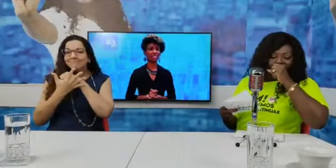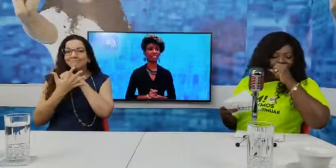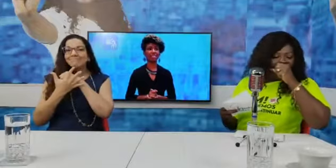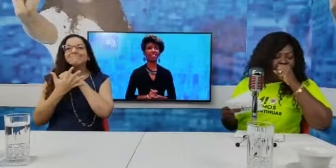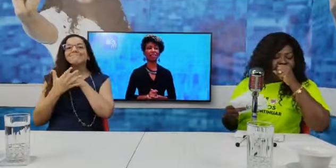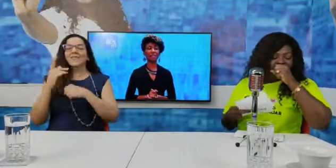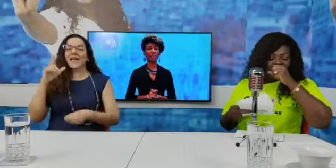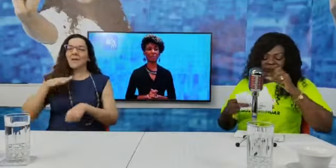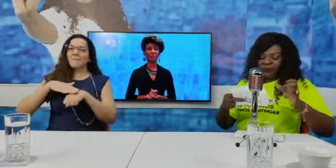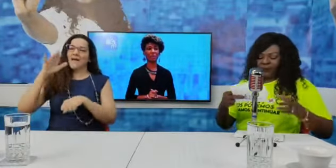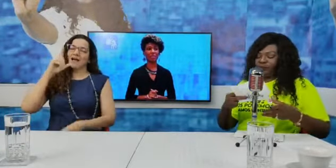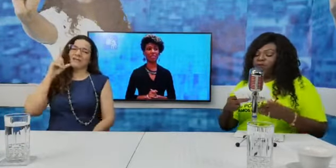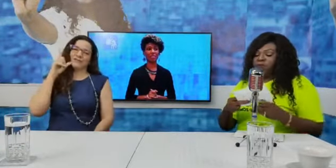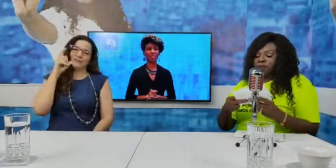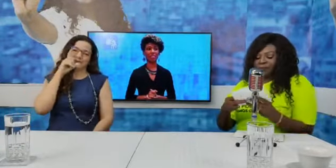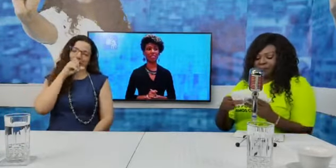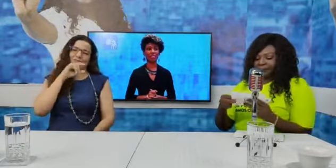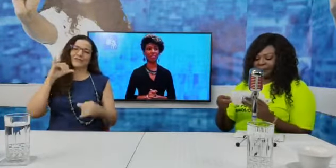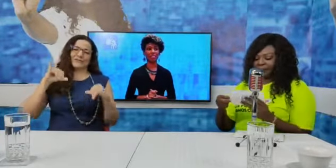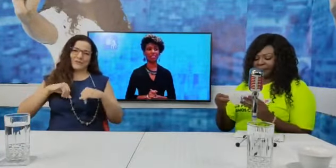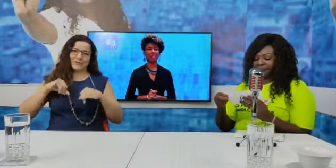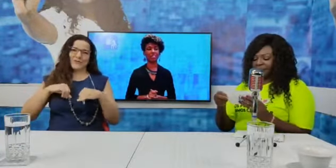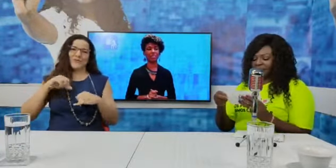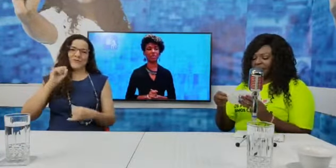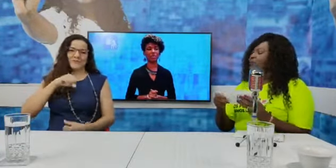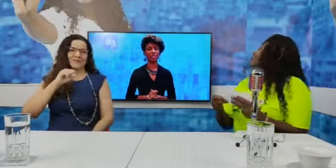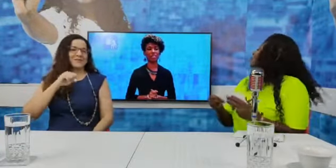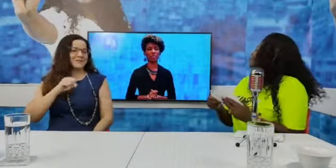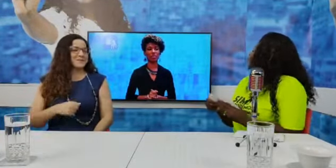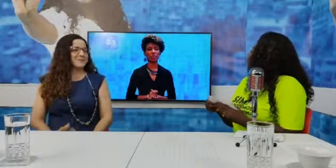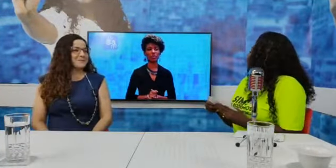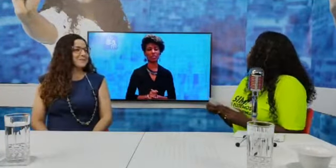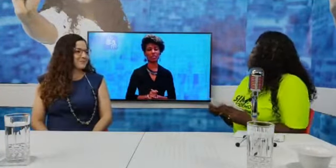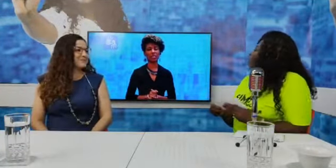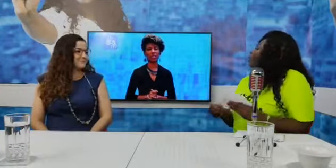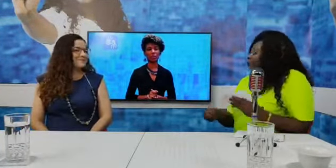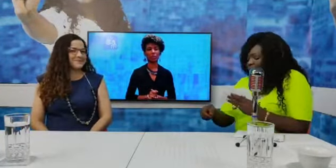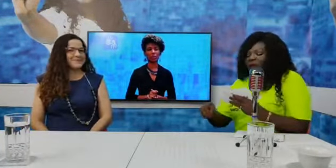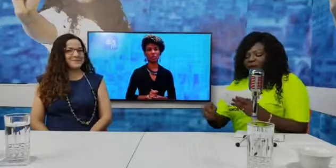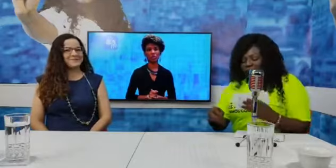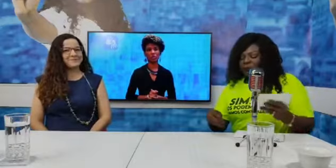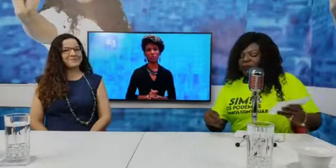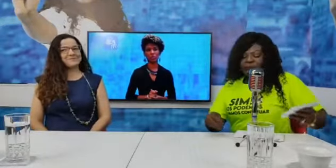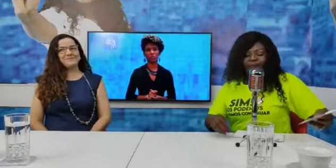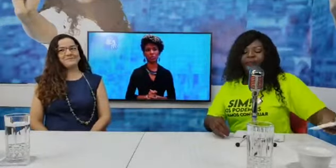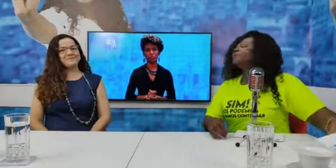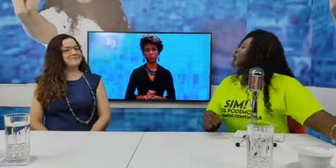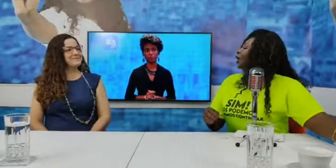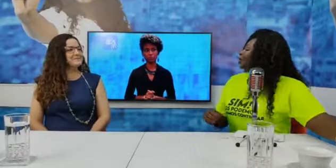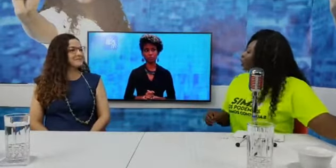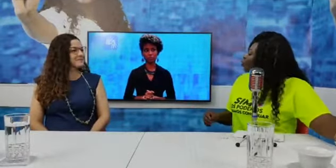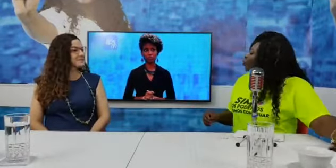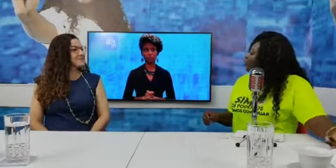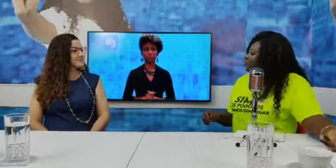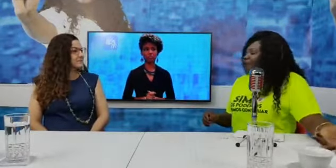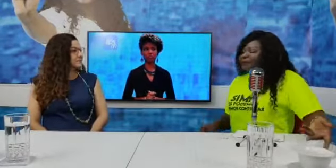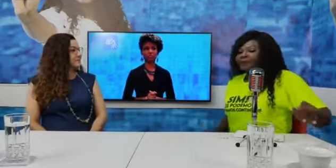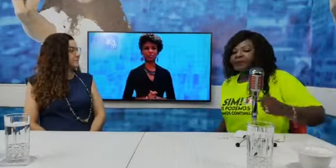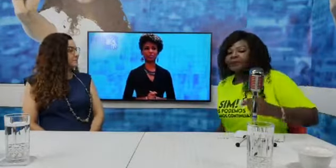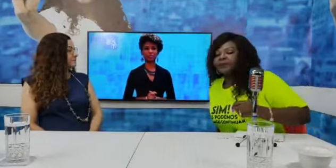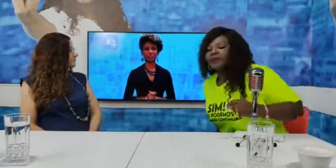Então, nesse período realmente do coronavírus, está sendo muito difícil, muito sofredor realmente para a pessoa surda. Então, o